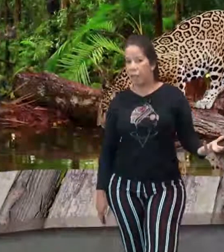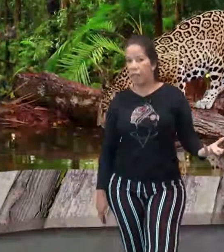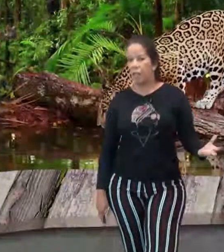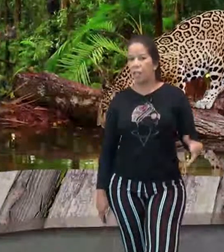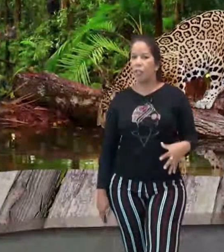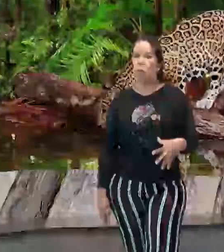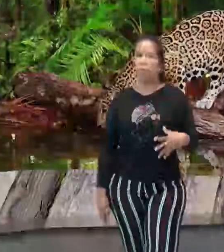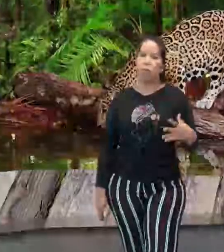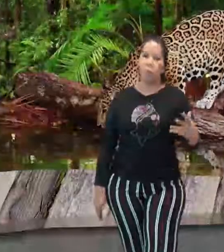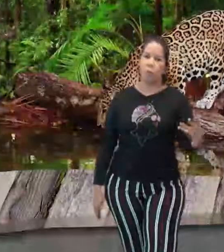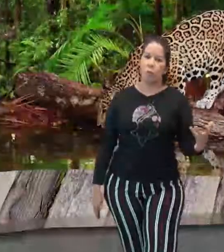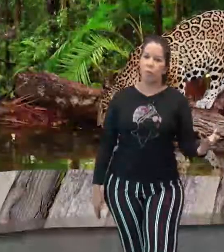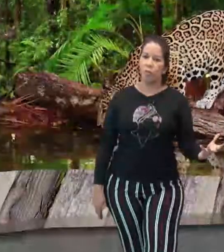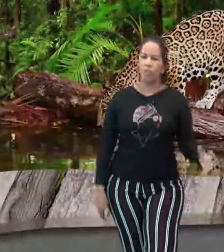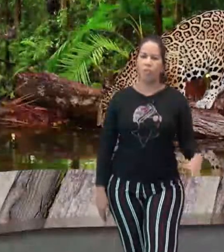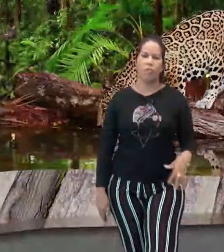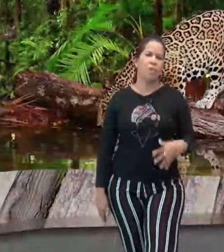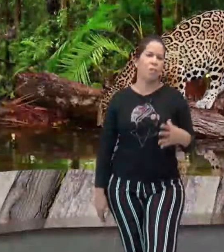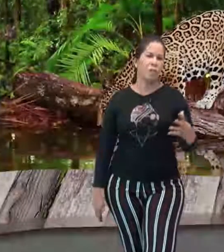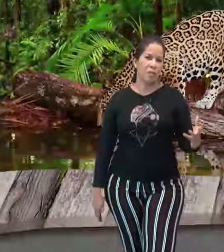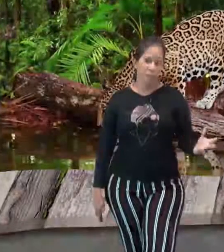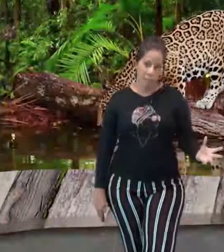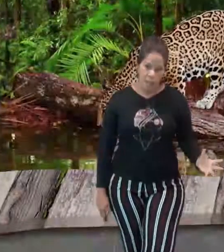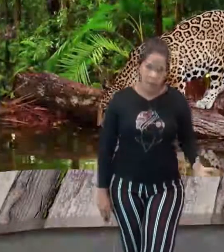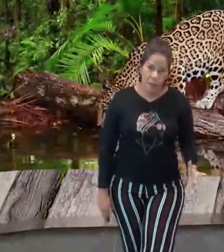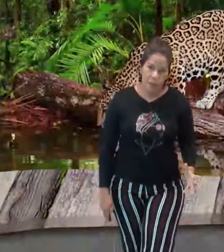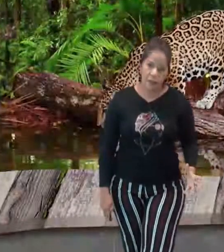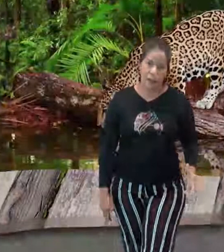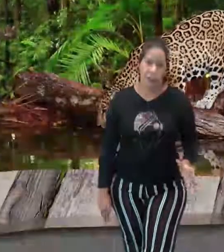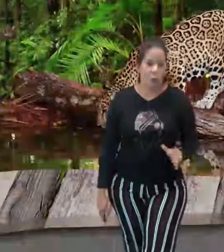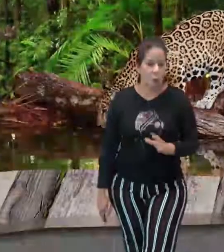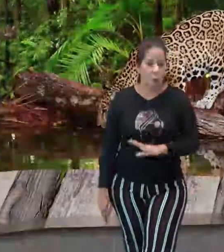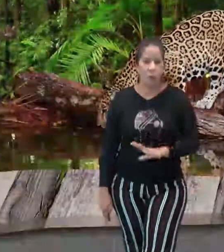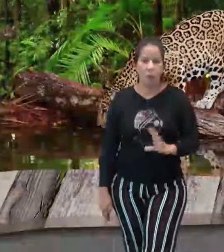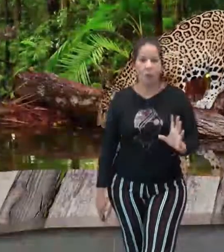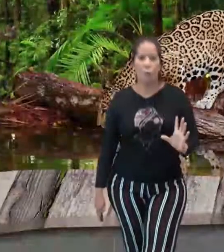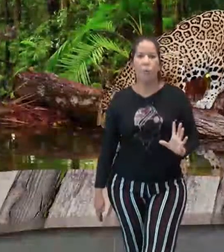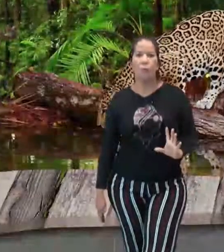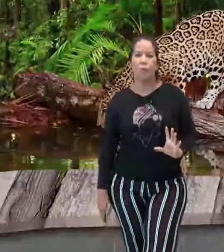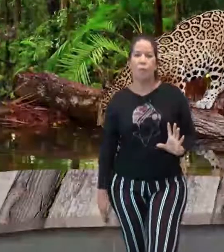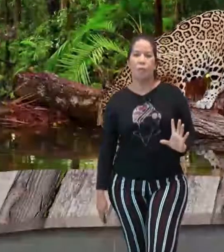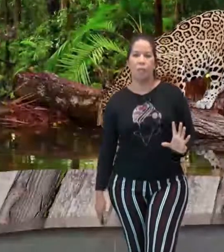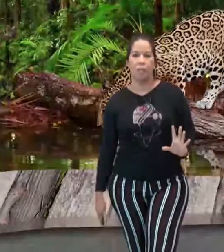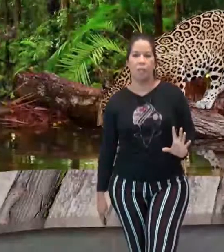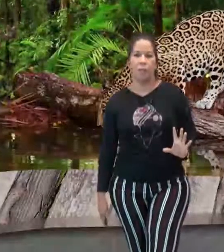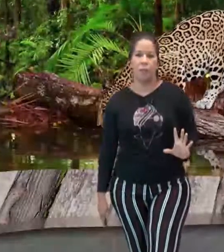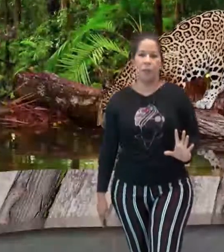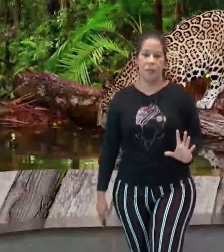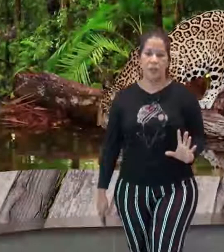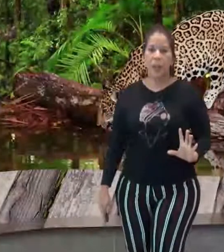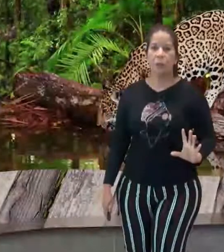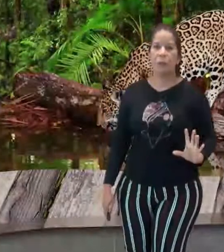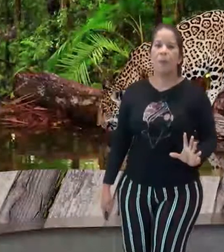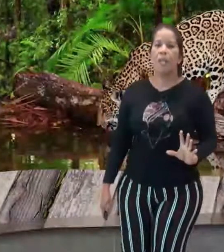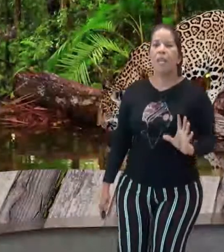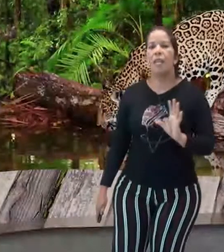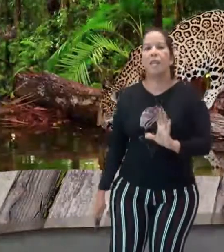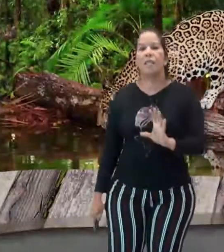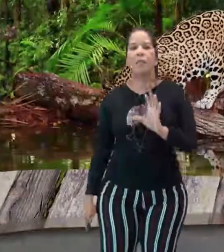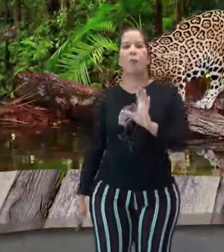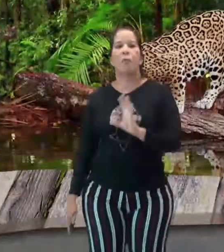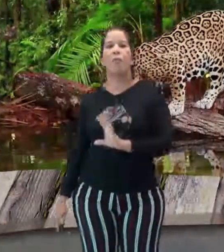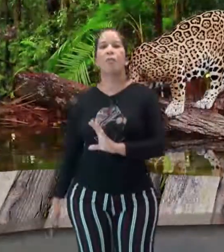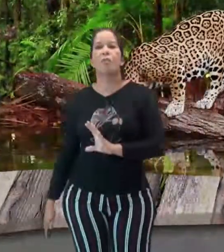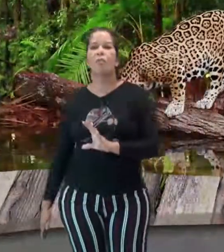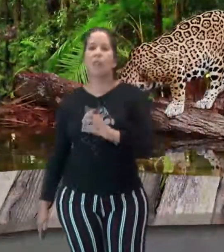também, né, de outras situações digestivas e aí por aí vai. Então os hormônios são muito importantes, tá certo? E